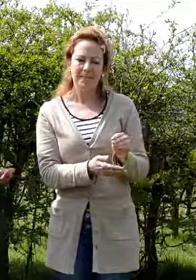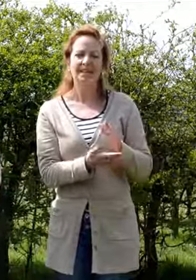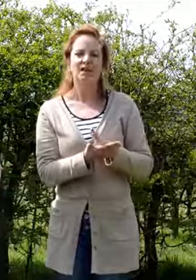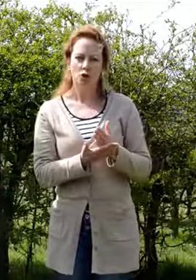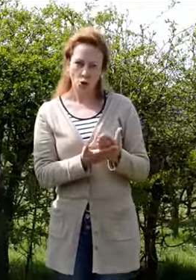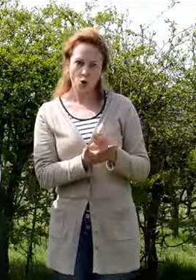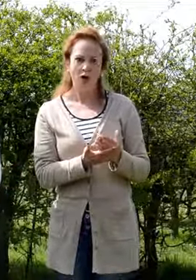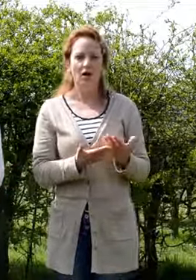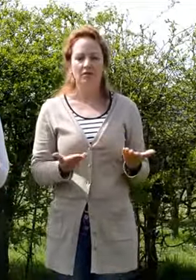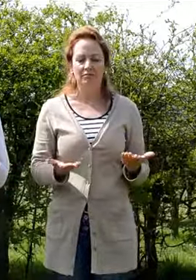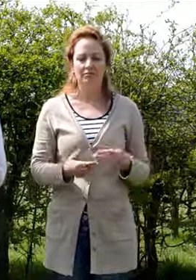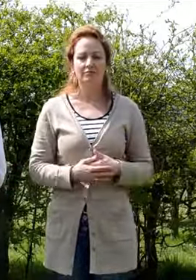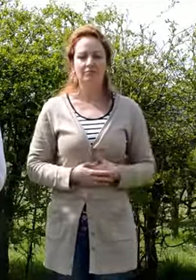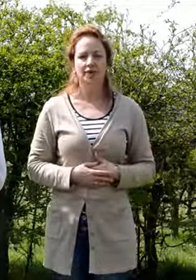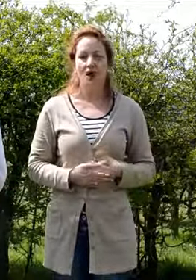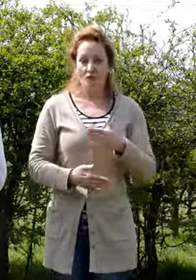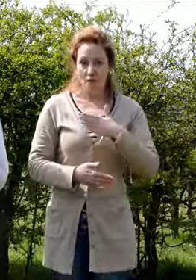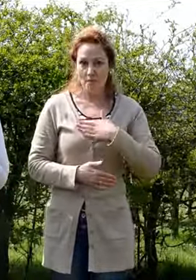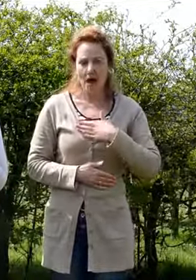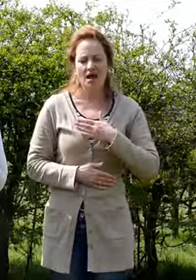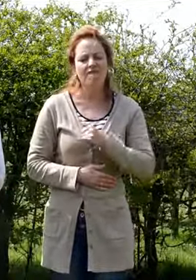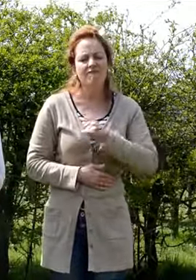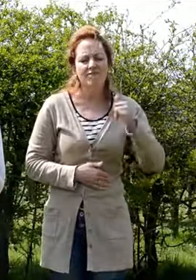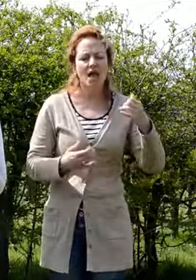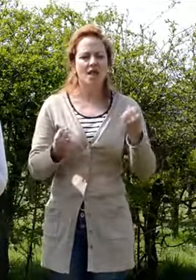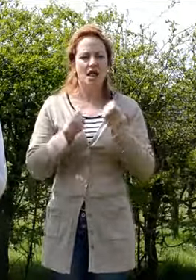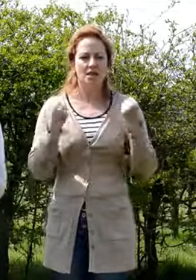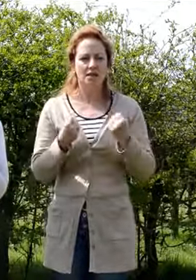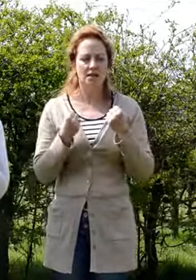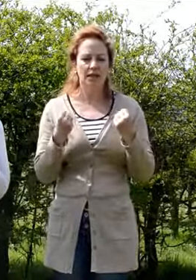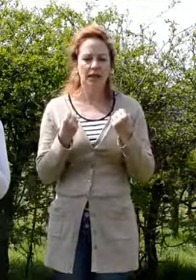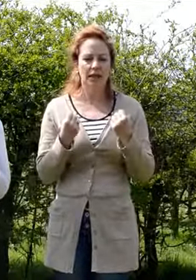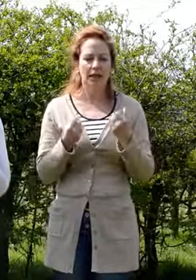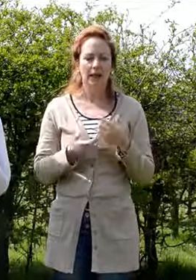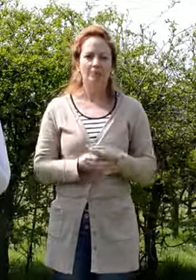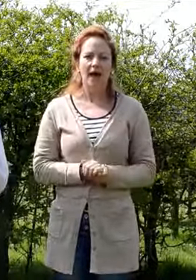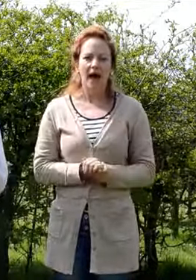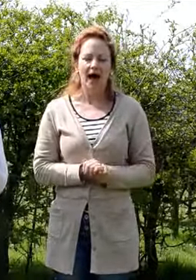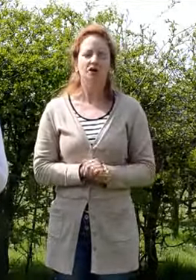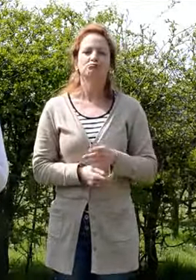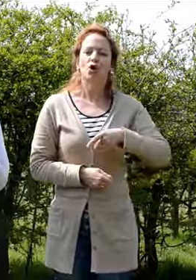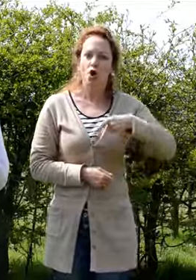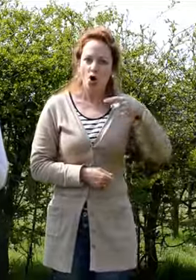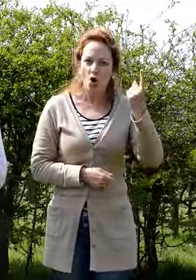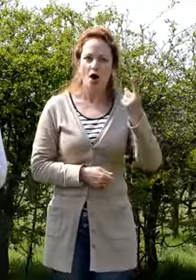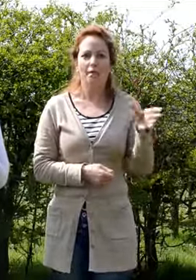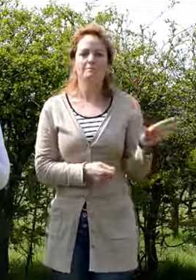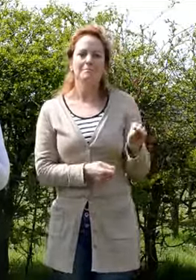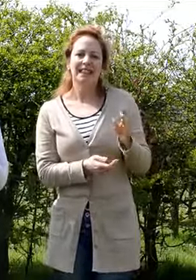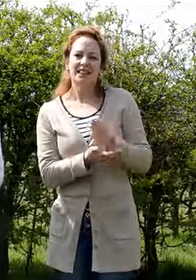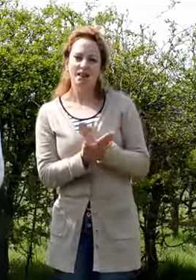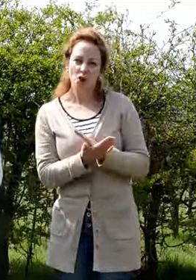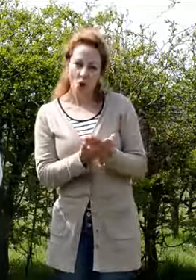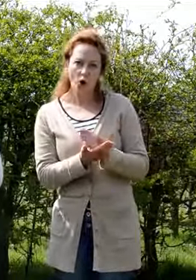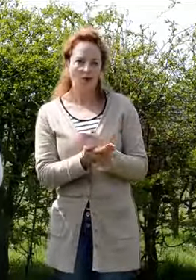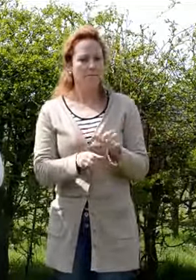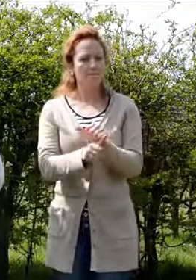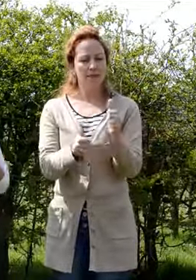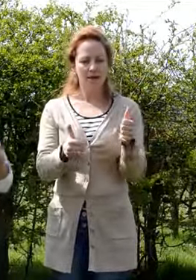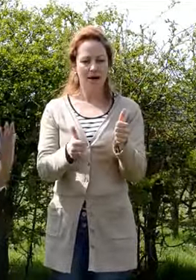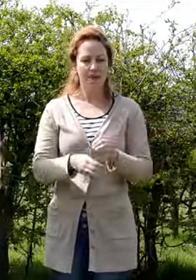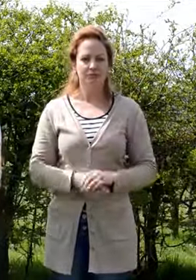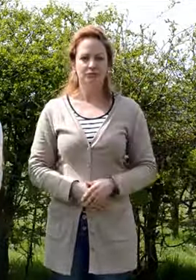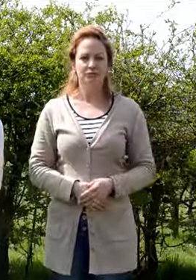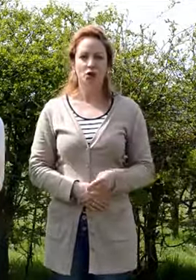tolk, ook voor mij, maar ik wilde cursus doen, dus daar stel ik me op in. Ik moet zeggen, ik heb het nu, de laatste dag,